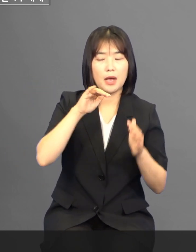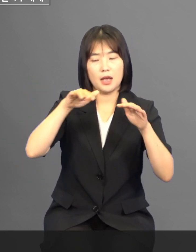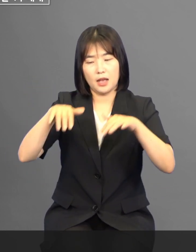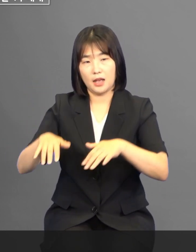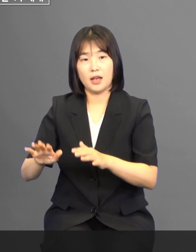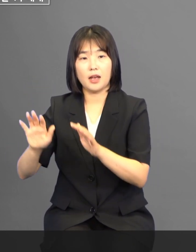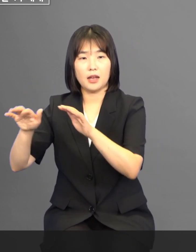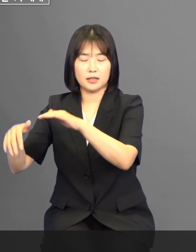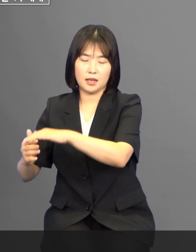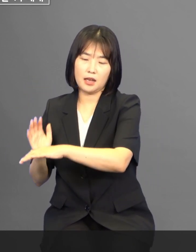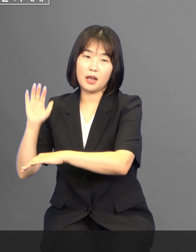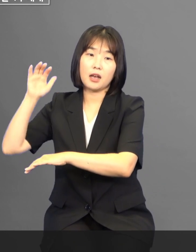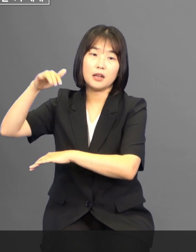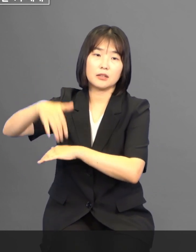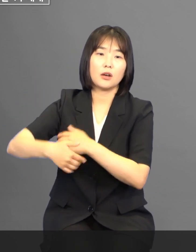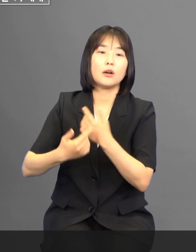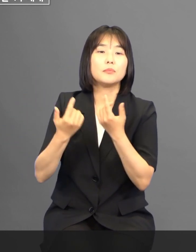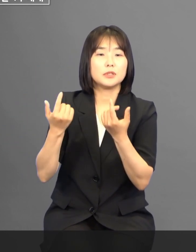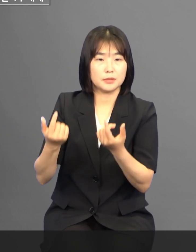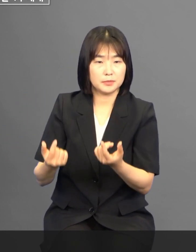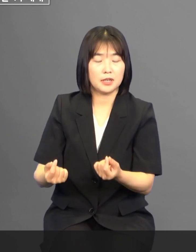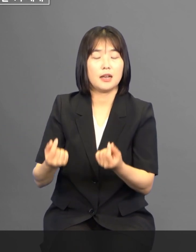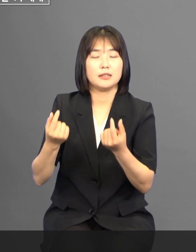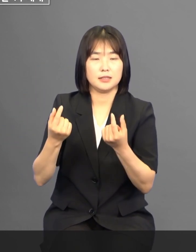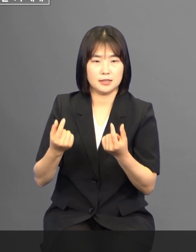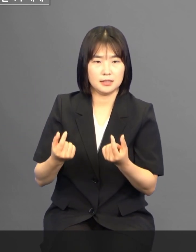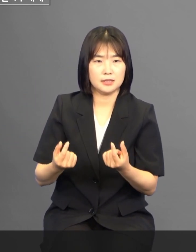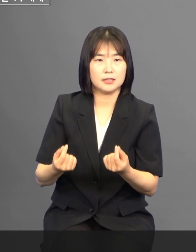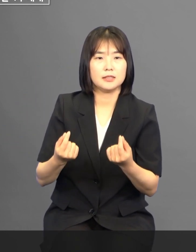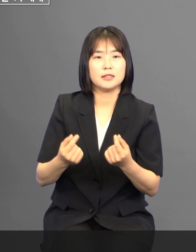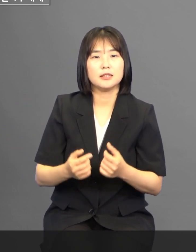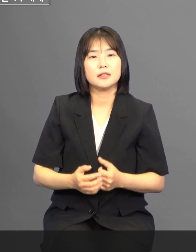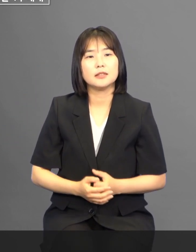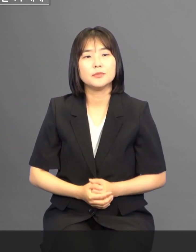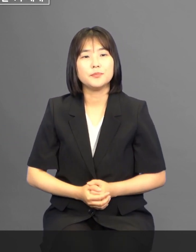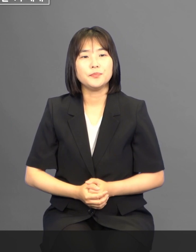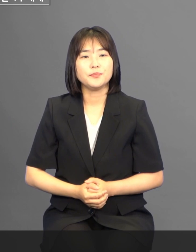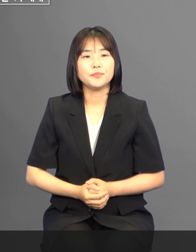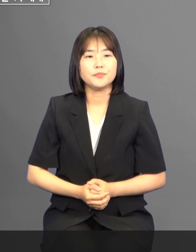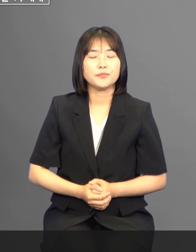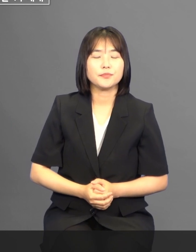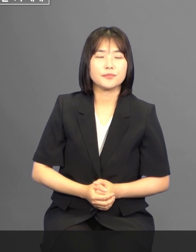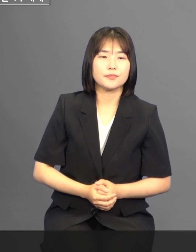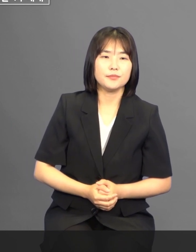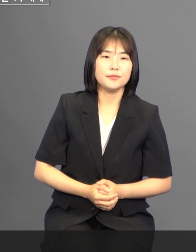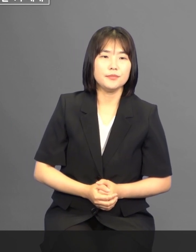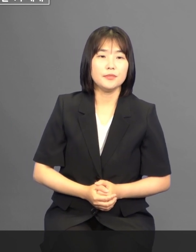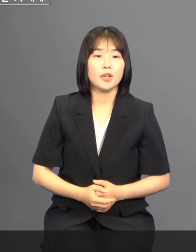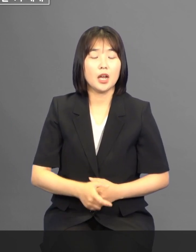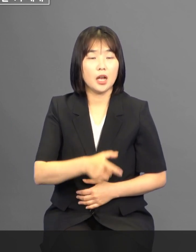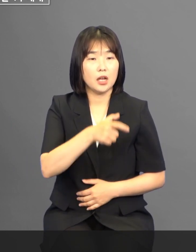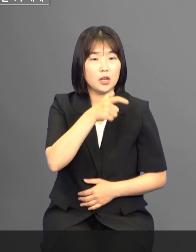물이 바다 한 번 더 찬양합니다. 물이 바다 덮음같이,